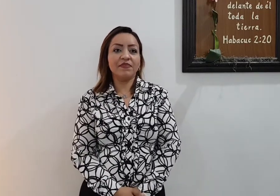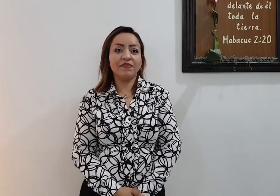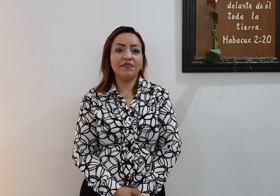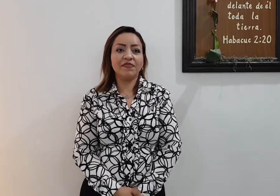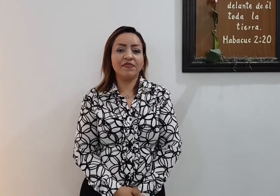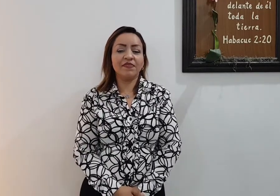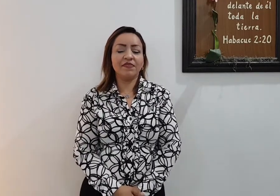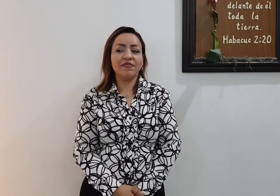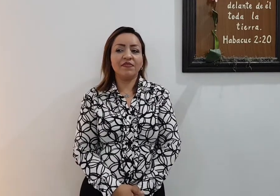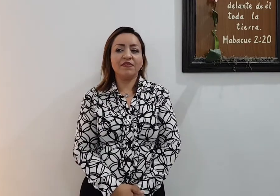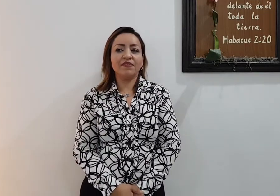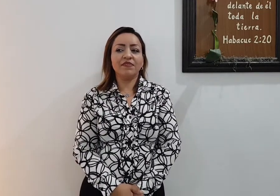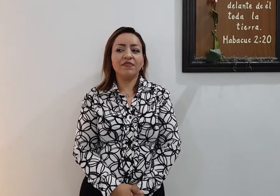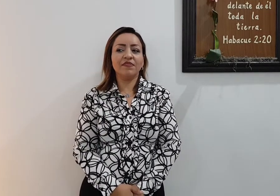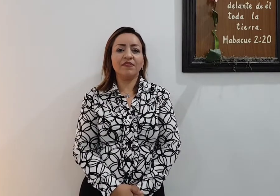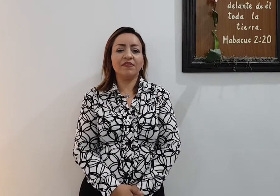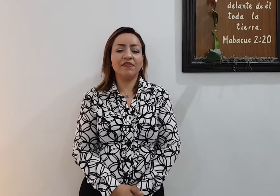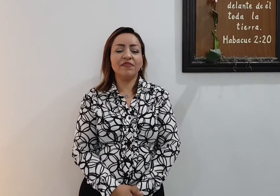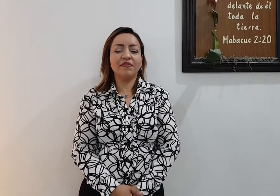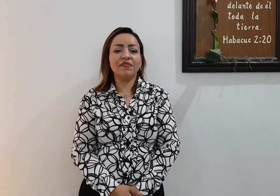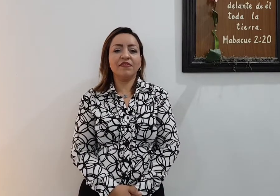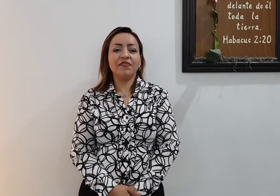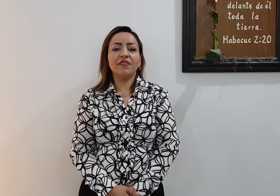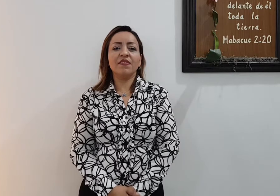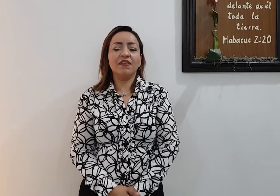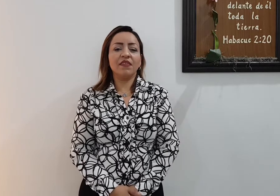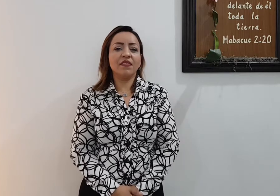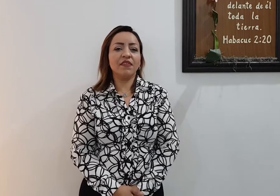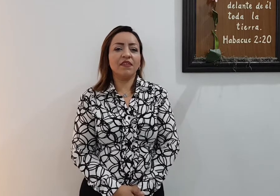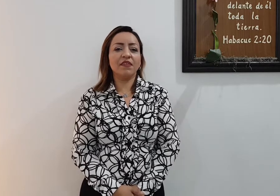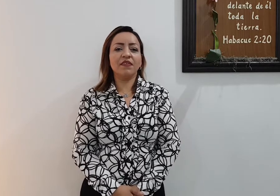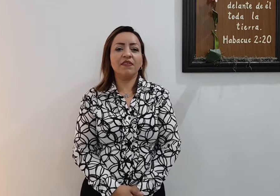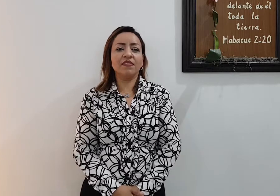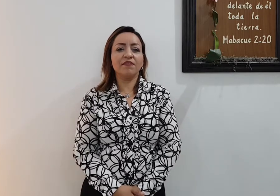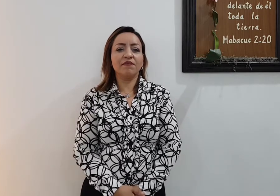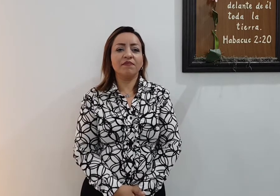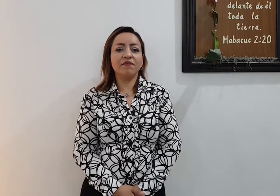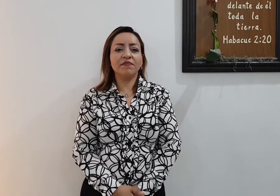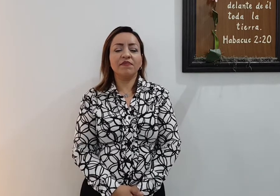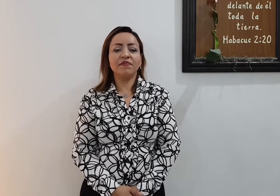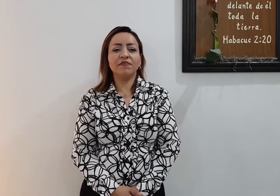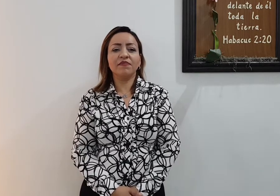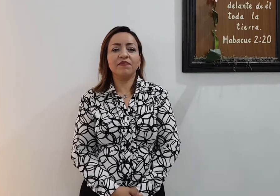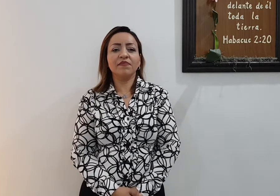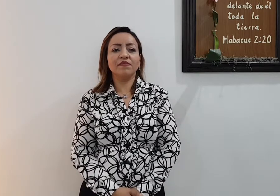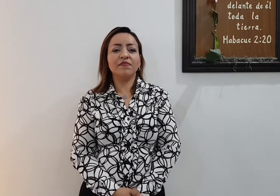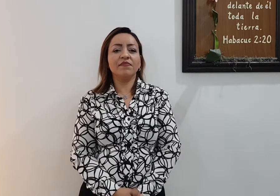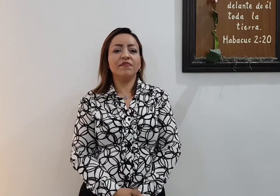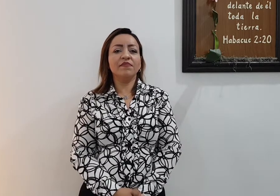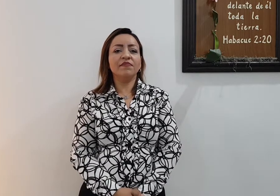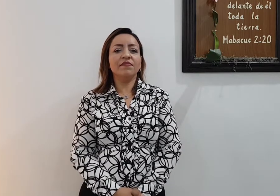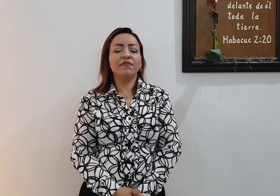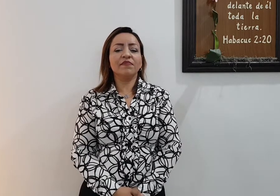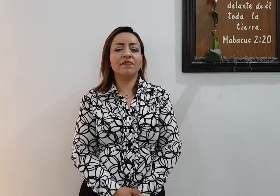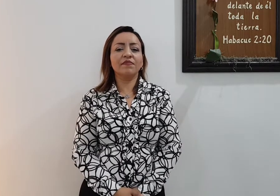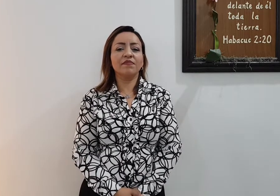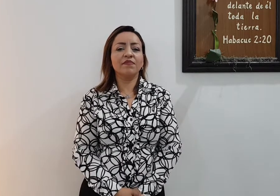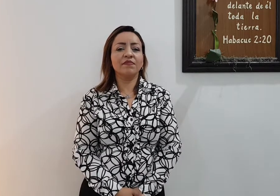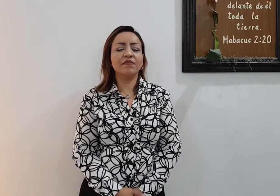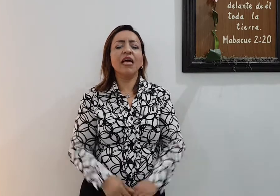de cómo el papá es una figura que representa muchas cosas. Y yo les he dicho, hermanos, que el papá,